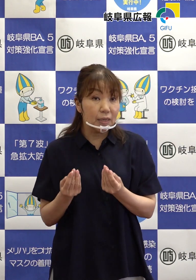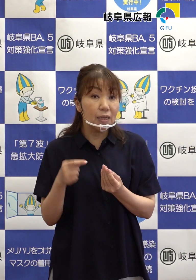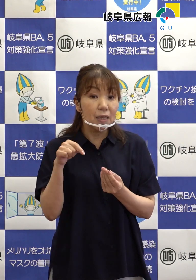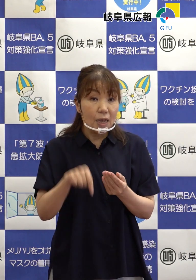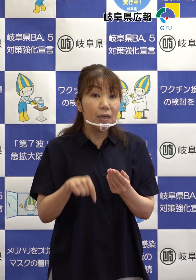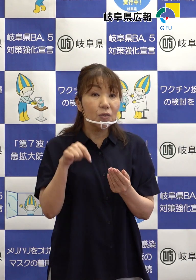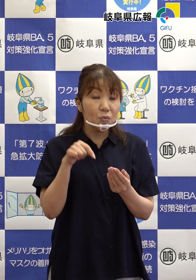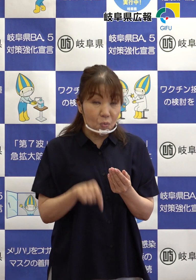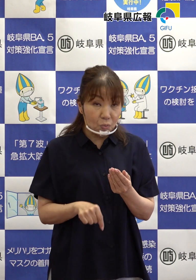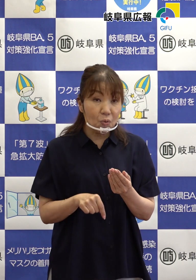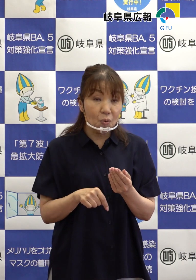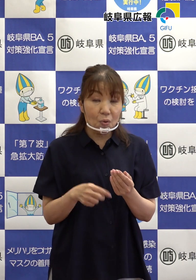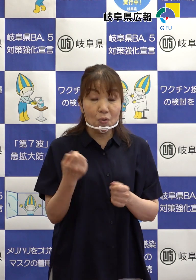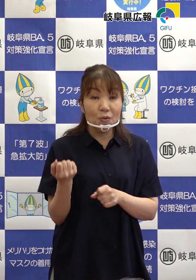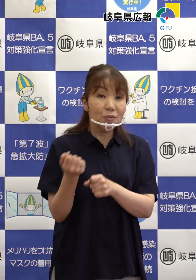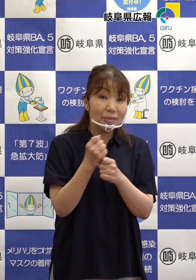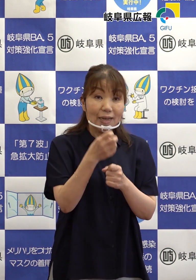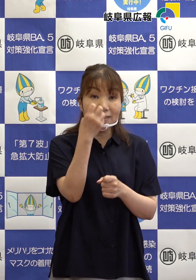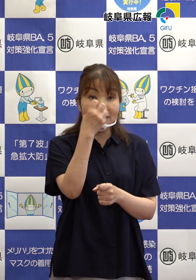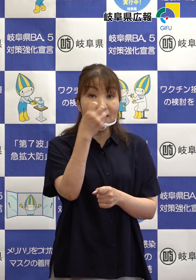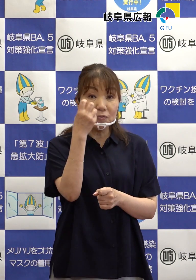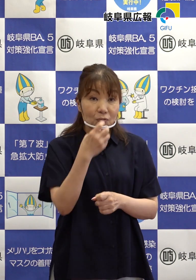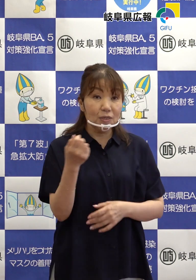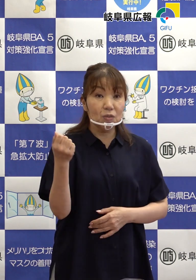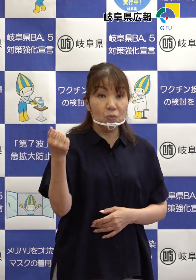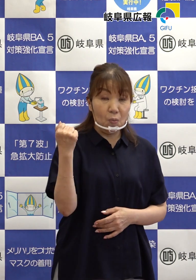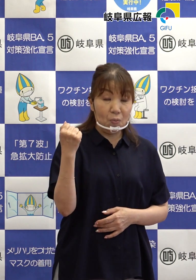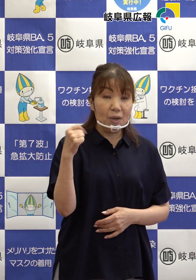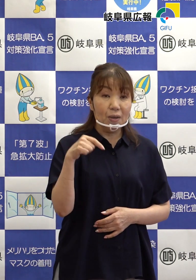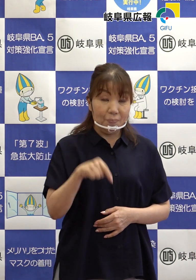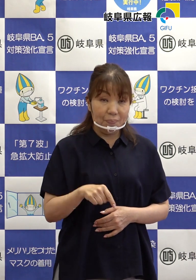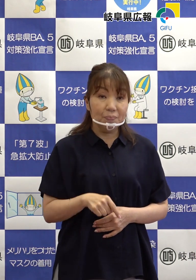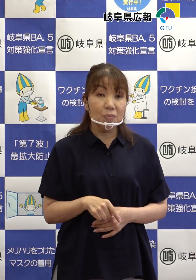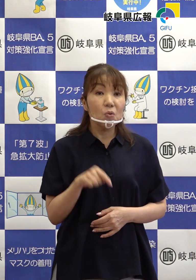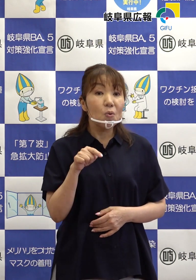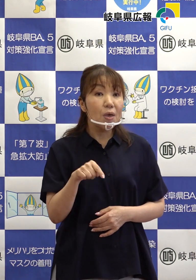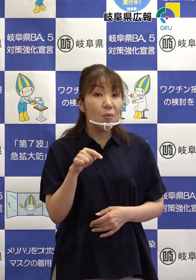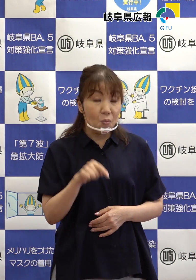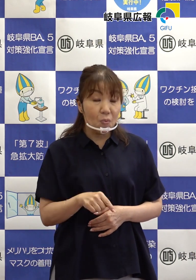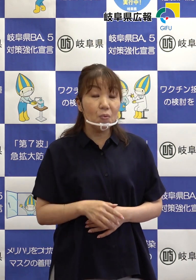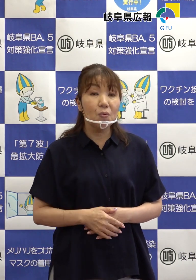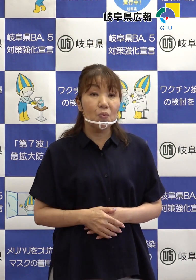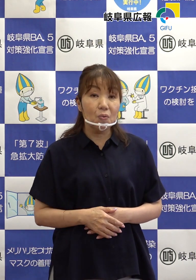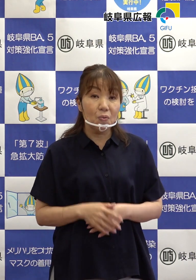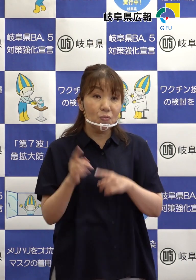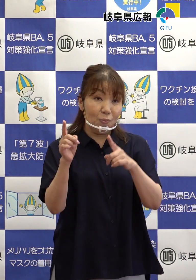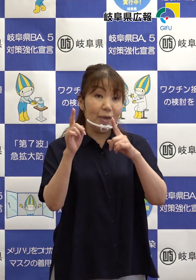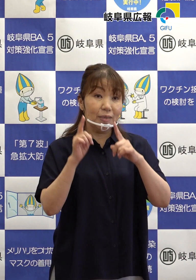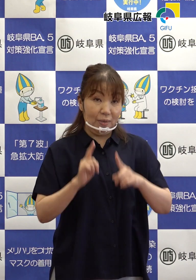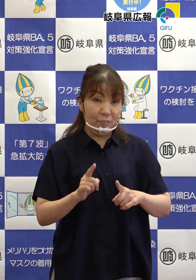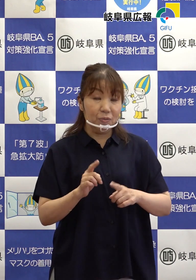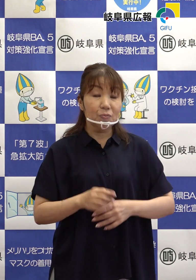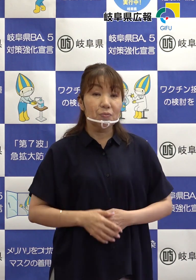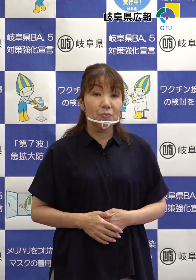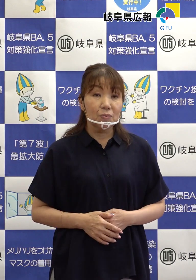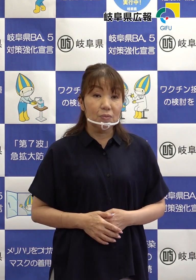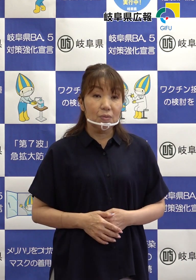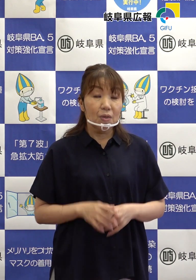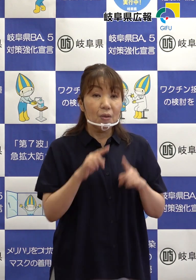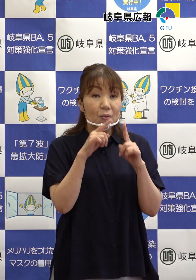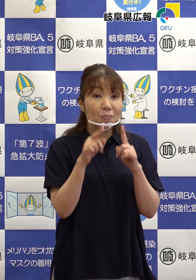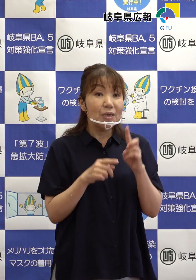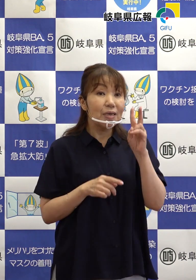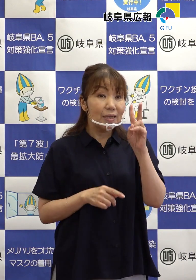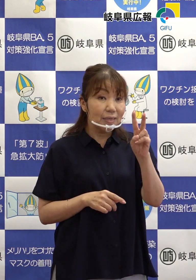確認あるいはる最強かということも知っておりますかそういったことがあの踏まえておりますこのにペイし